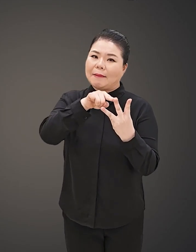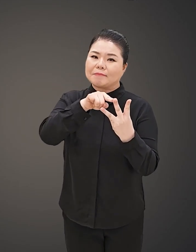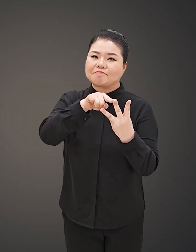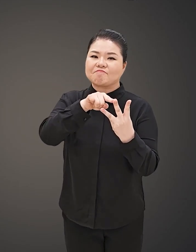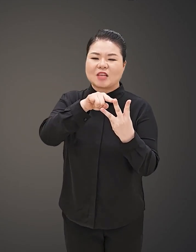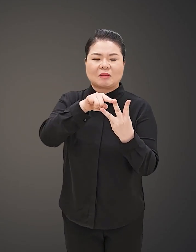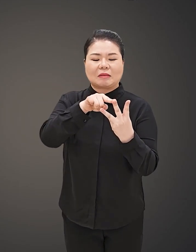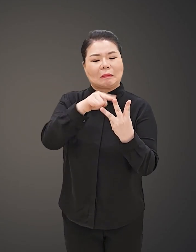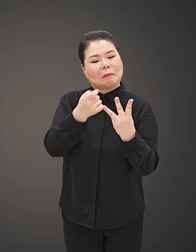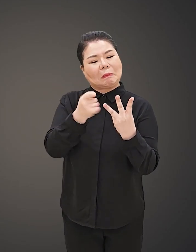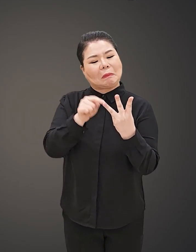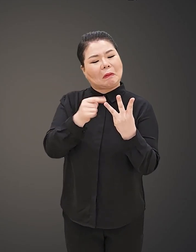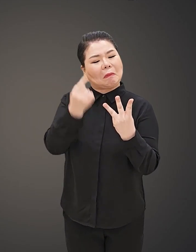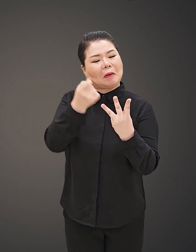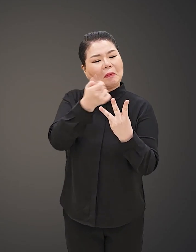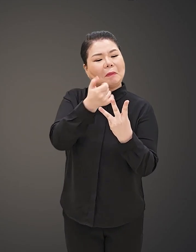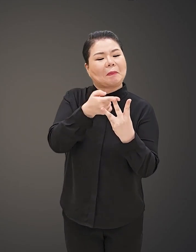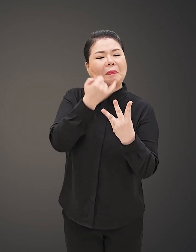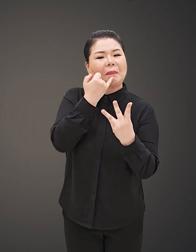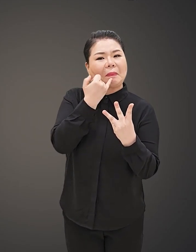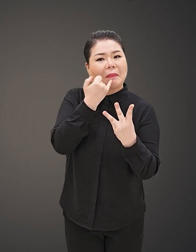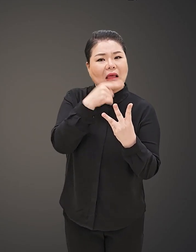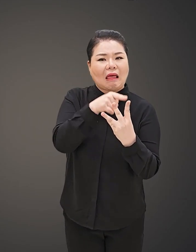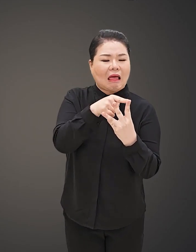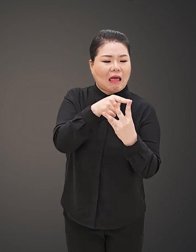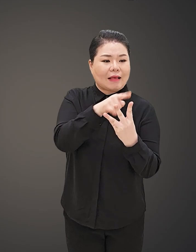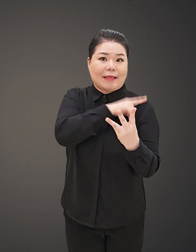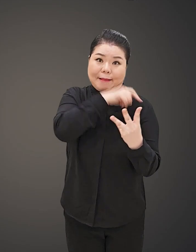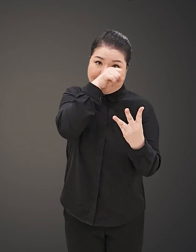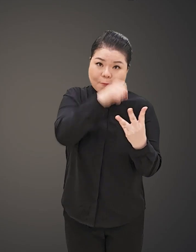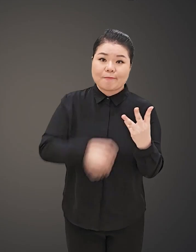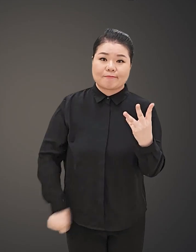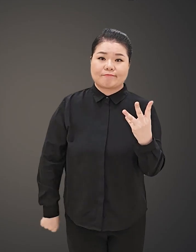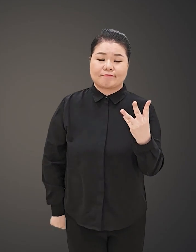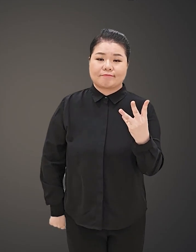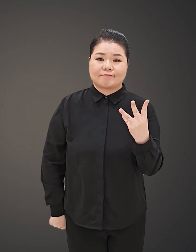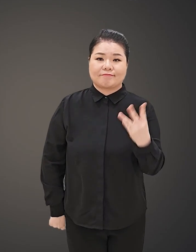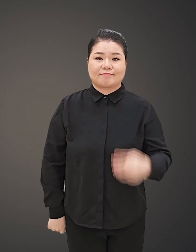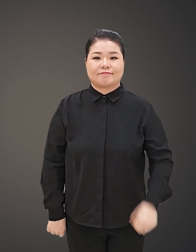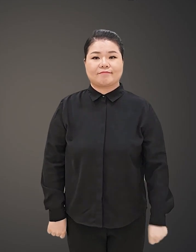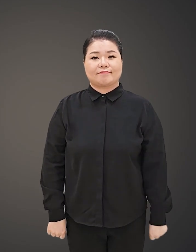플라스틱 빨대에 비하면 조금 덜 반환경적이다 라고 할